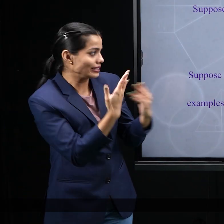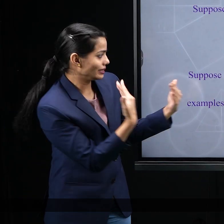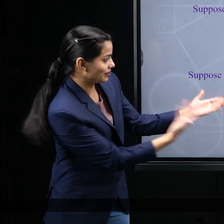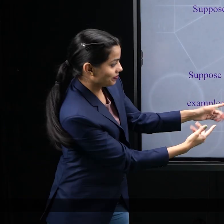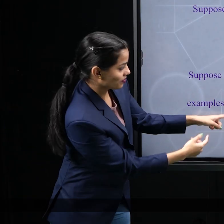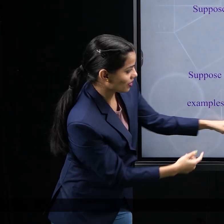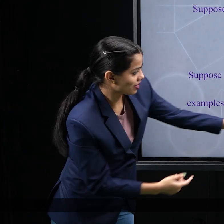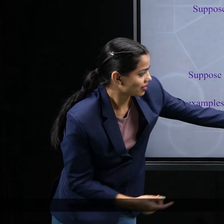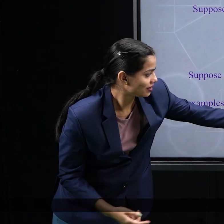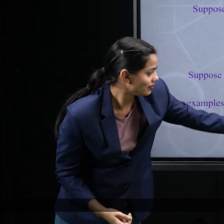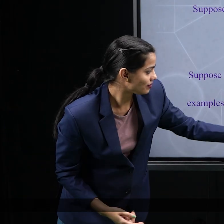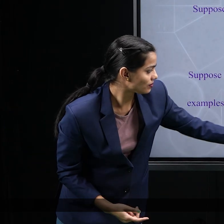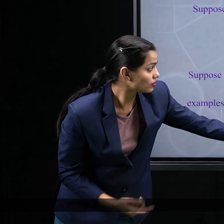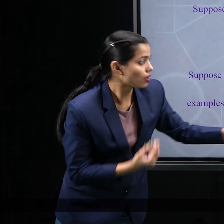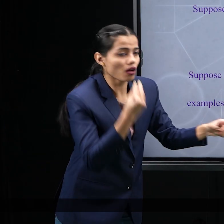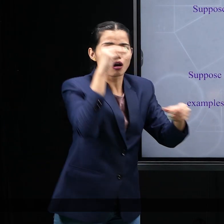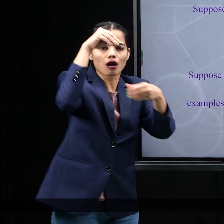प्लस u प्लस 4।